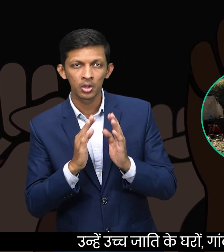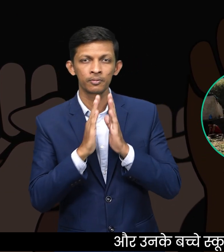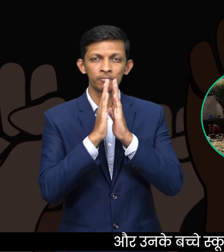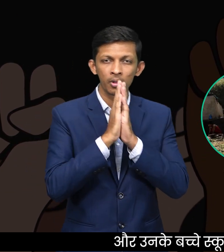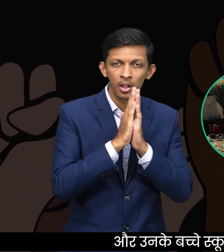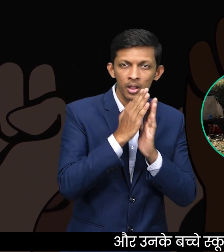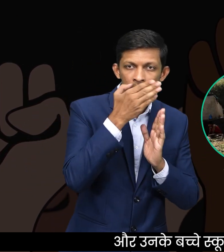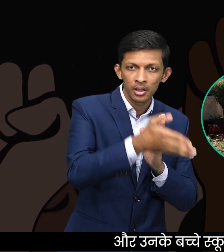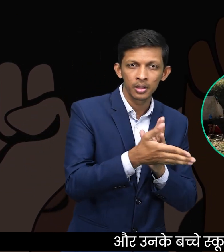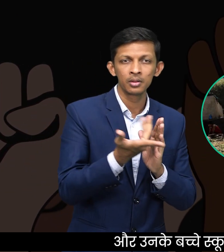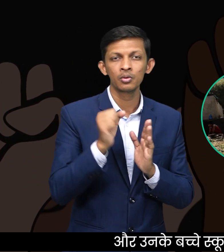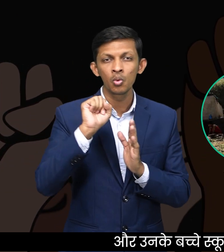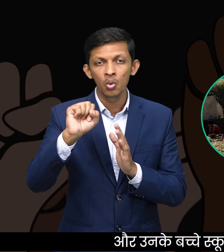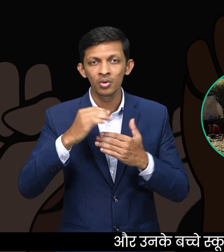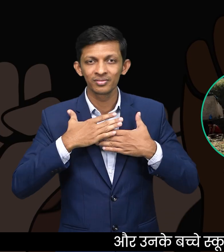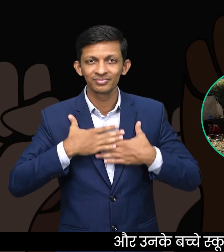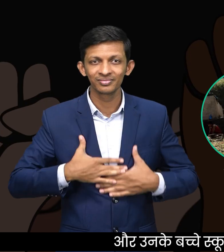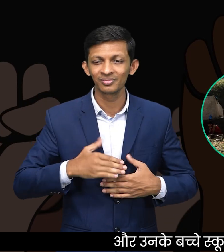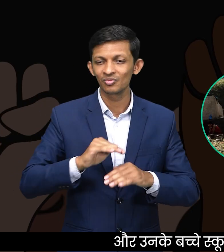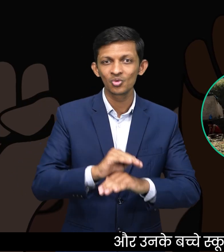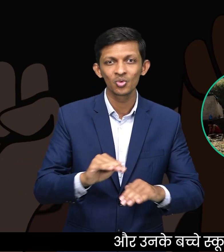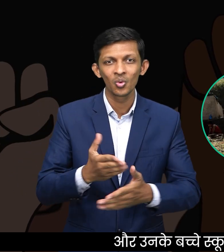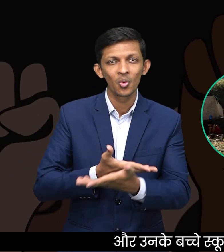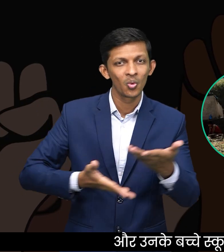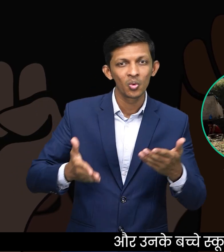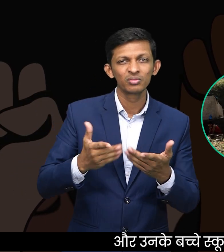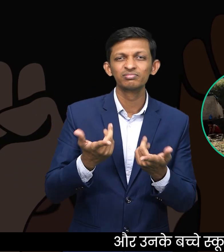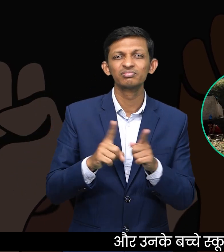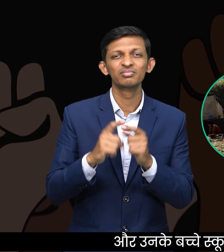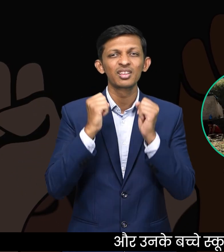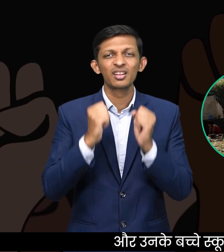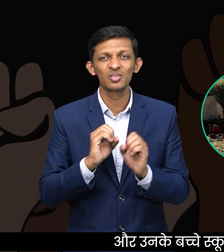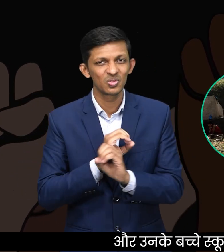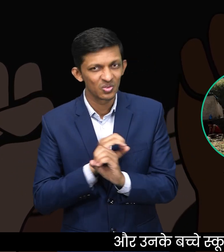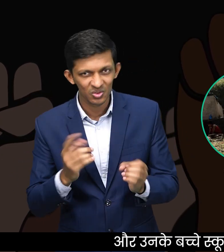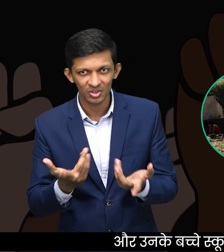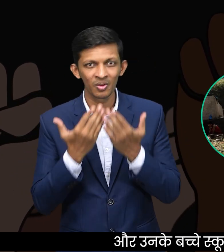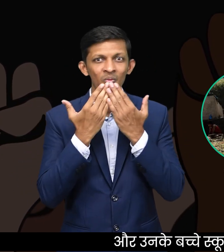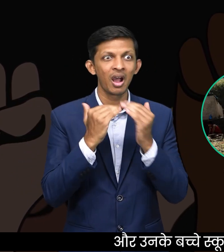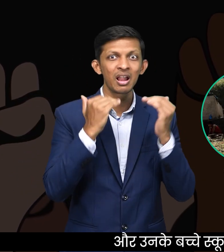उनके बच्चे स्कूल में दूसरों के साथ नहीं बैठ सकते थे।